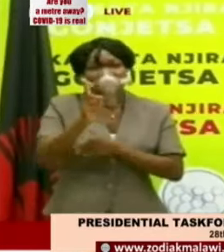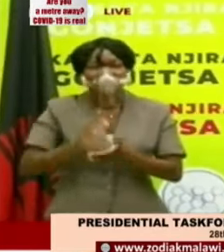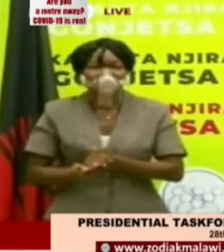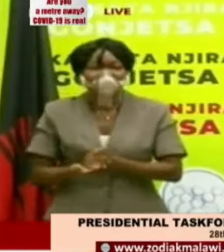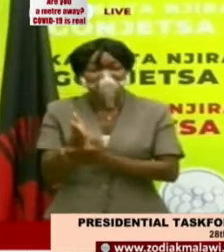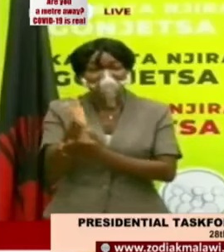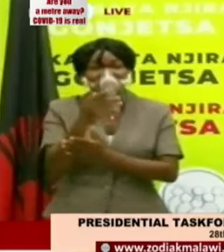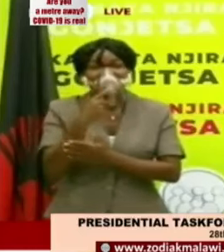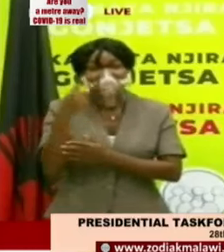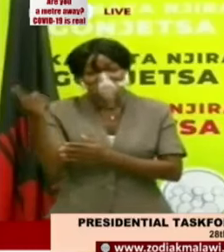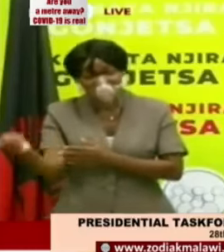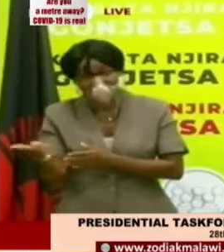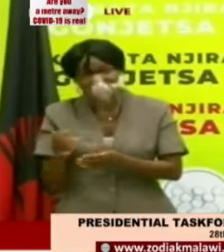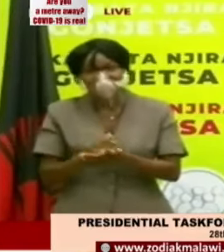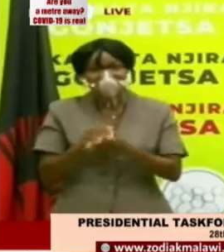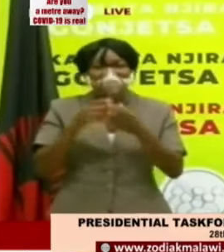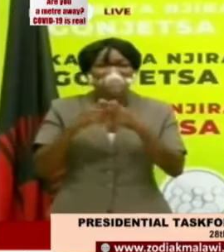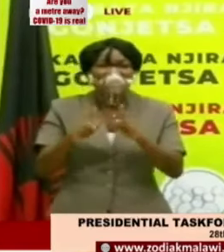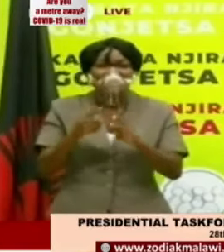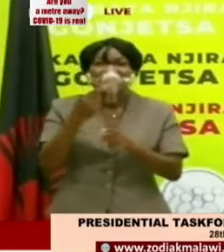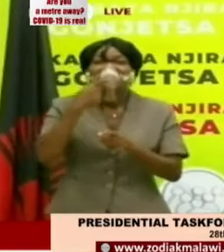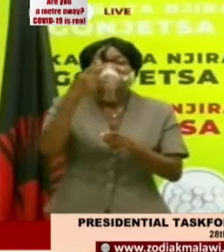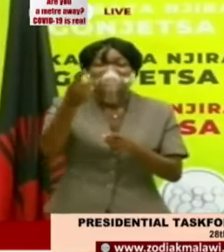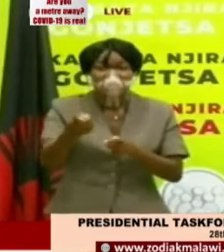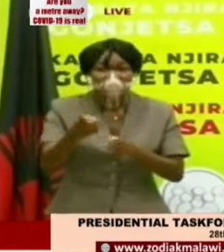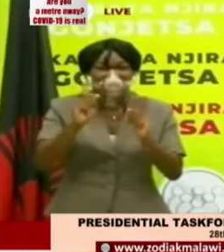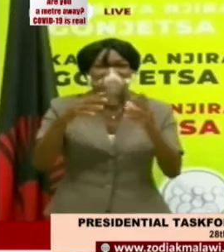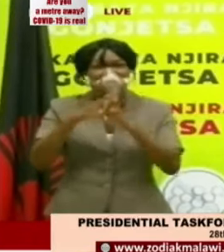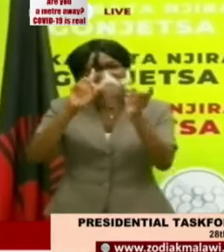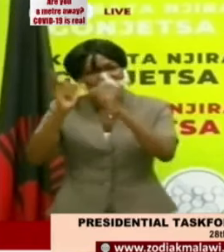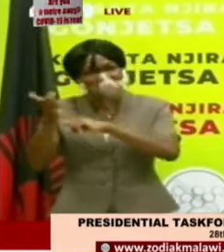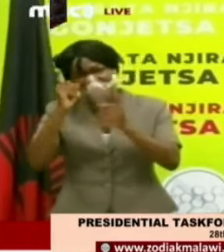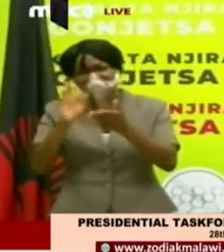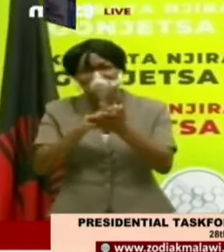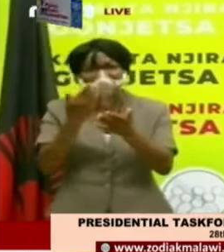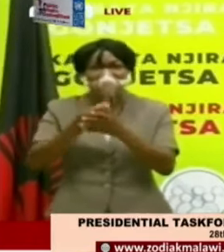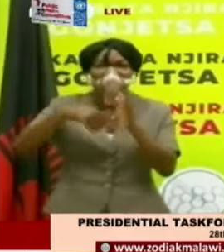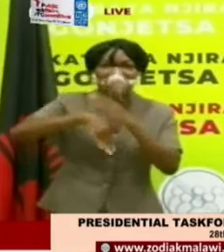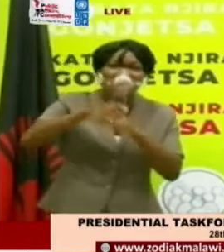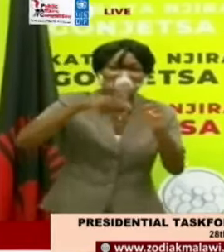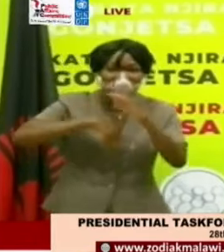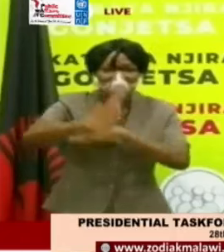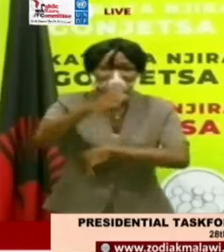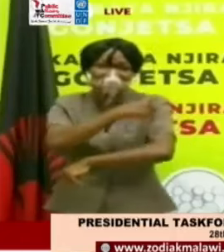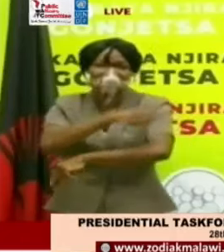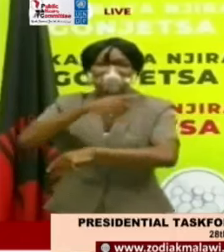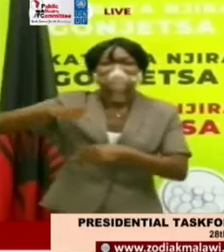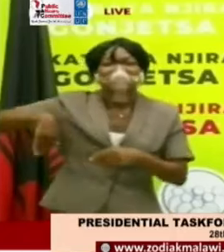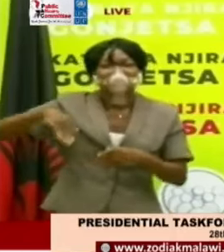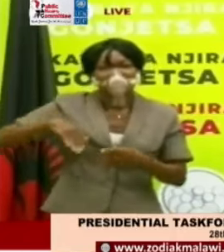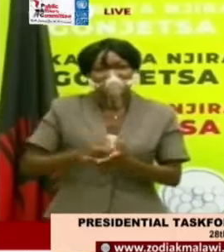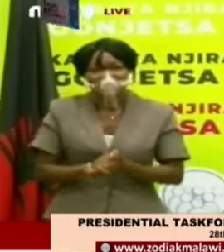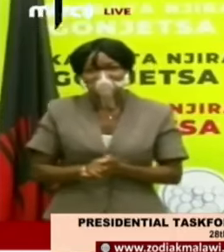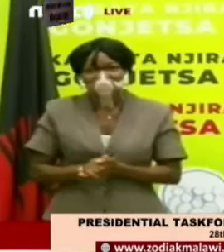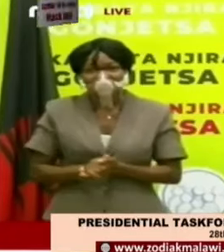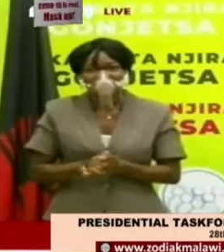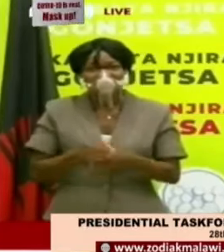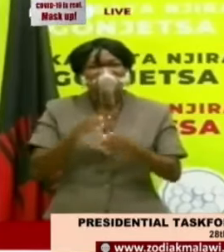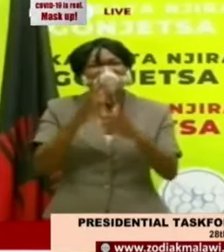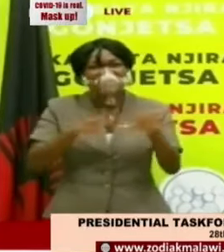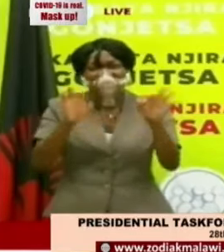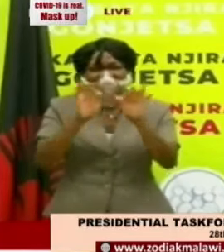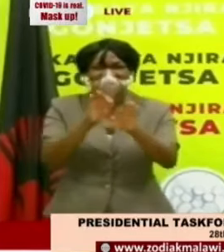pano akambaponso madokotala kuti anthu ambiri amene amatisiyawa ena amabwera mwina zitavuta kale kwambiri tiye tithamange kuti chipatala akamba anduna